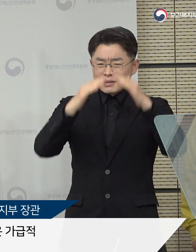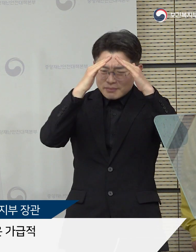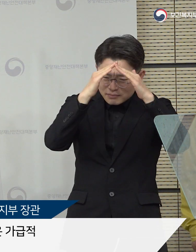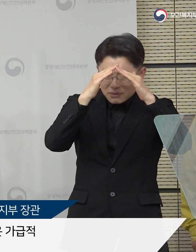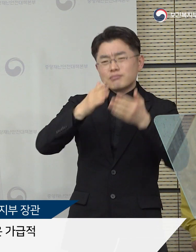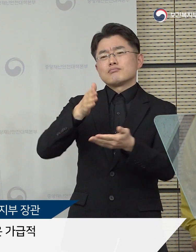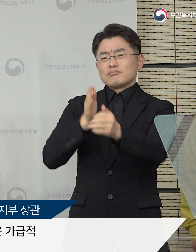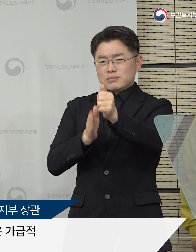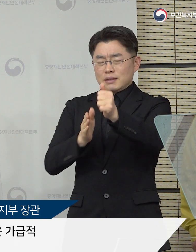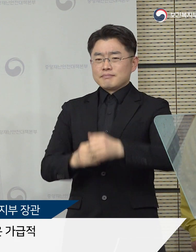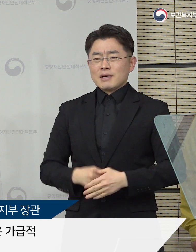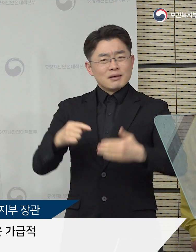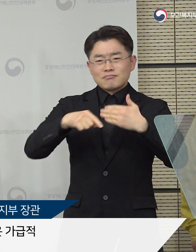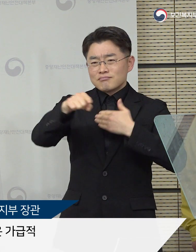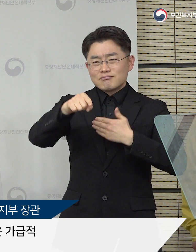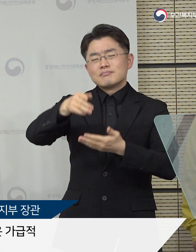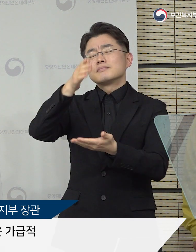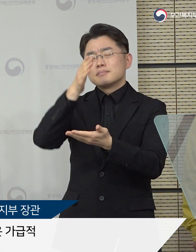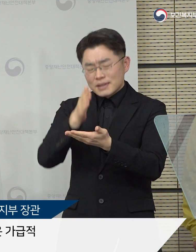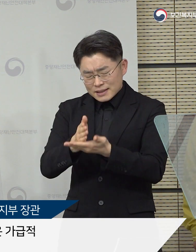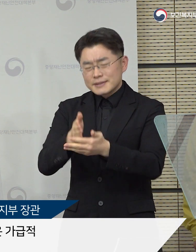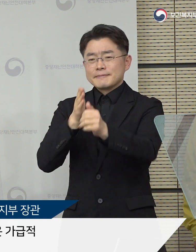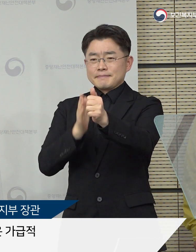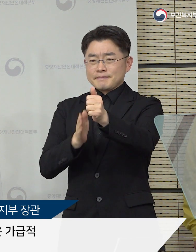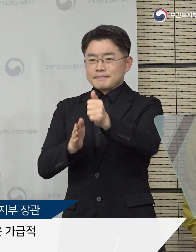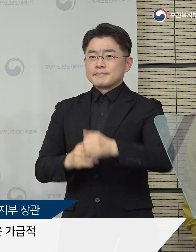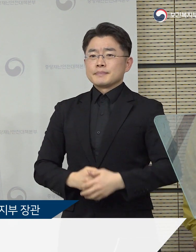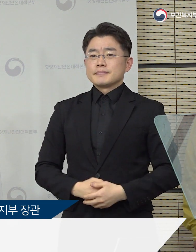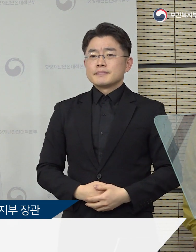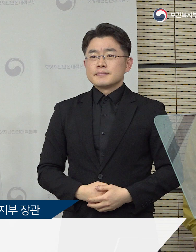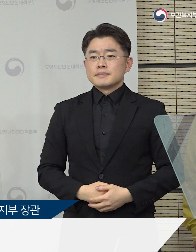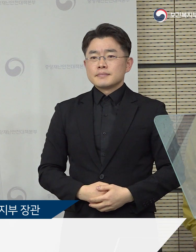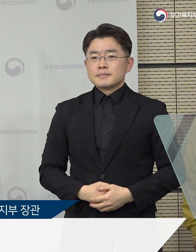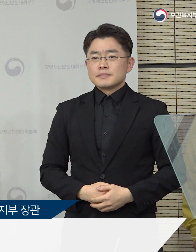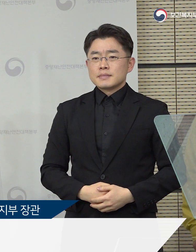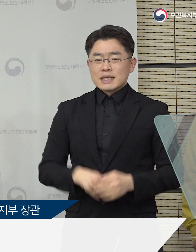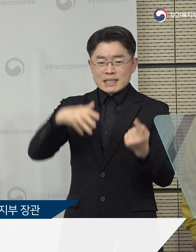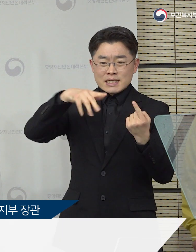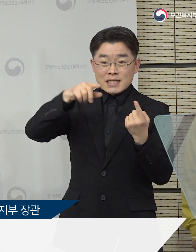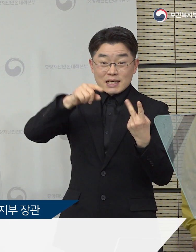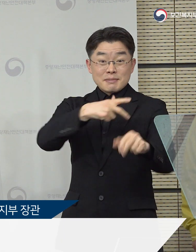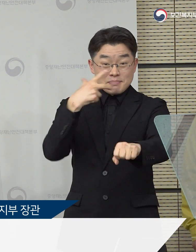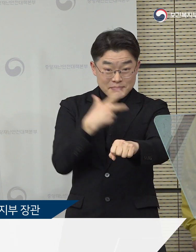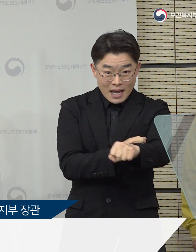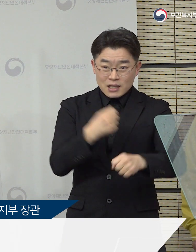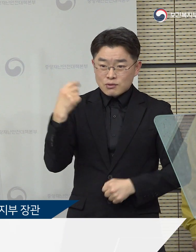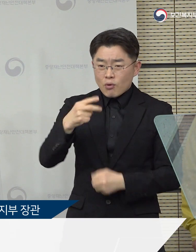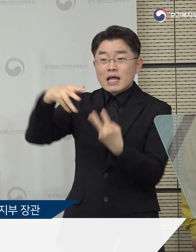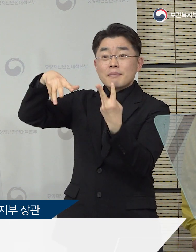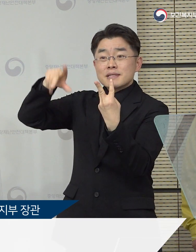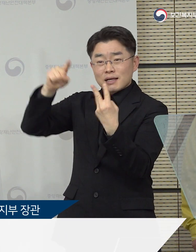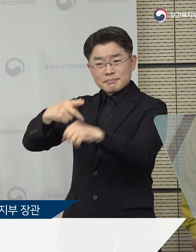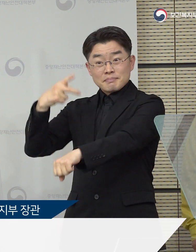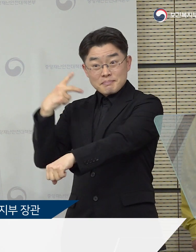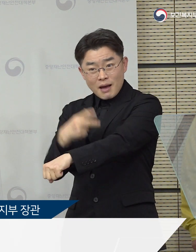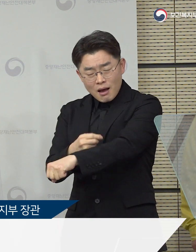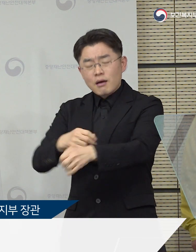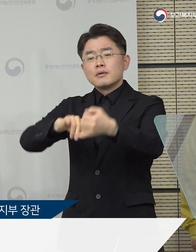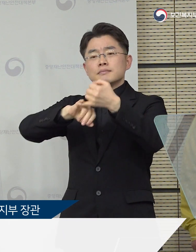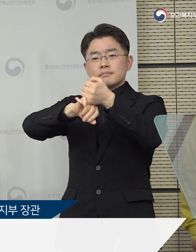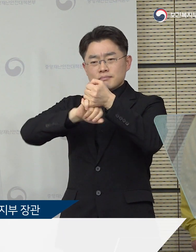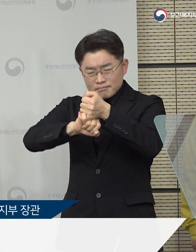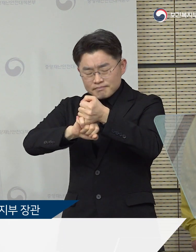머물러 주시고 외출을 자제해 주십시오. 기본 접종과 3차 접종 등 예방접종을